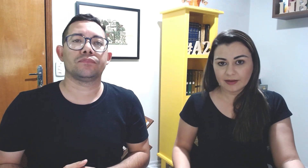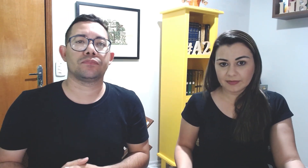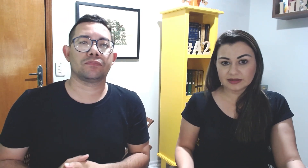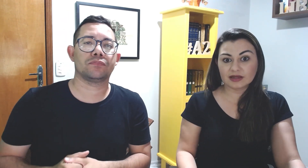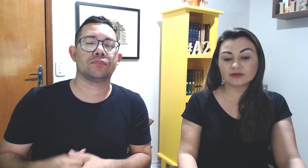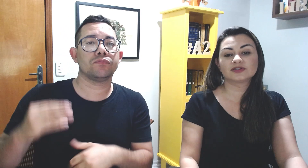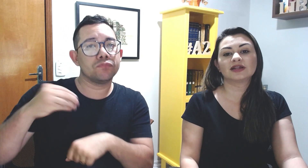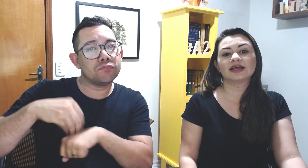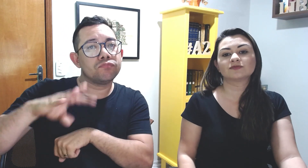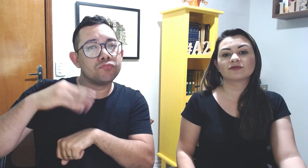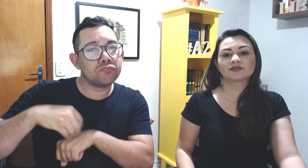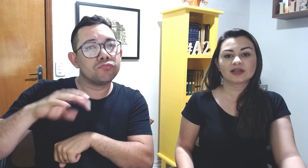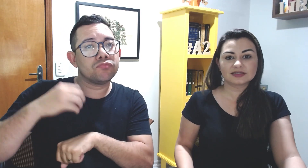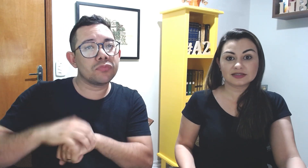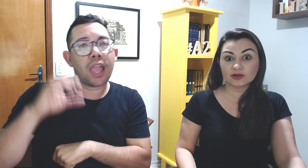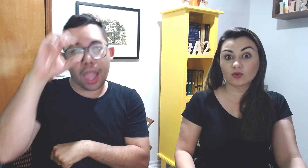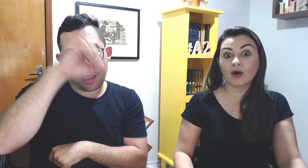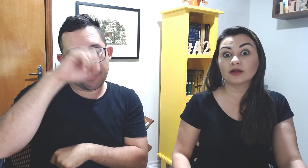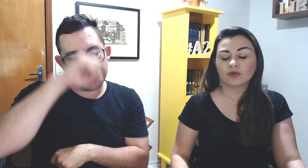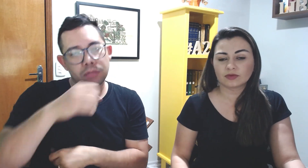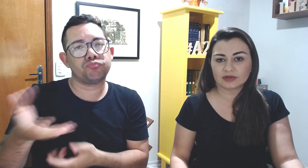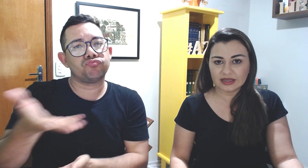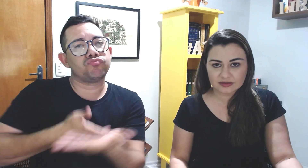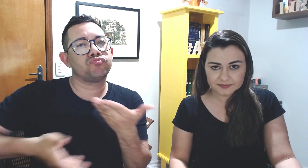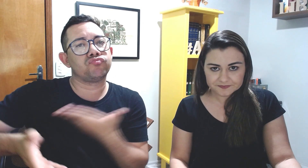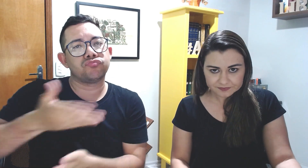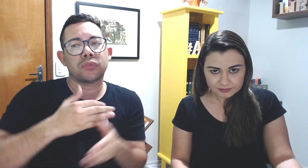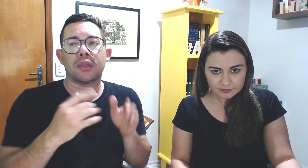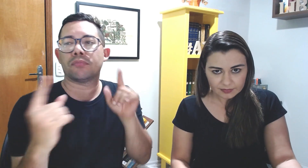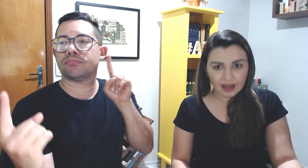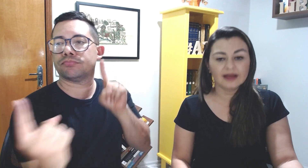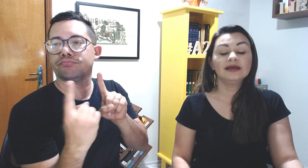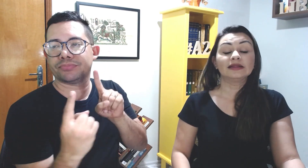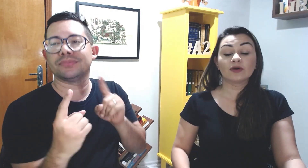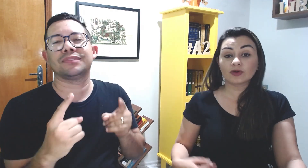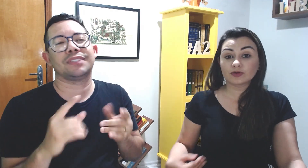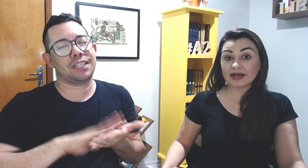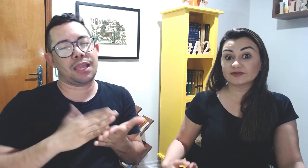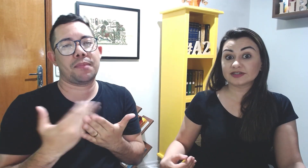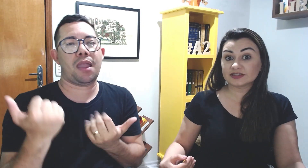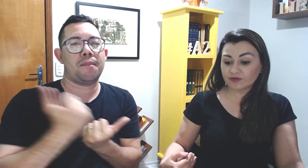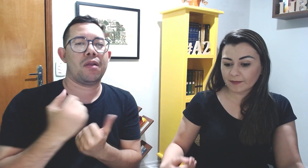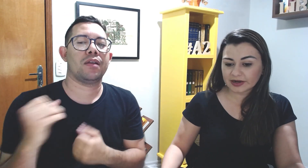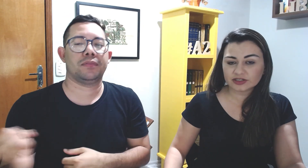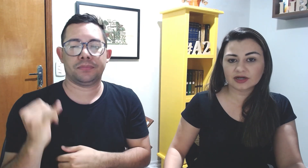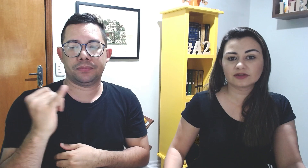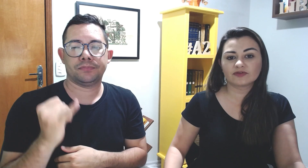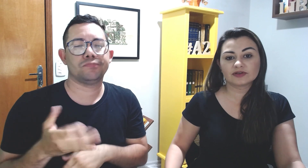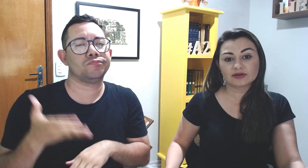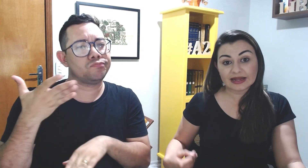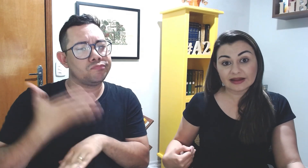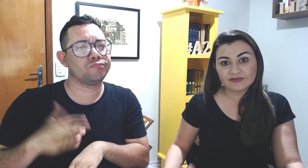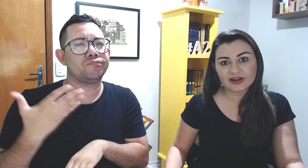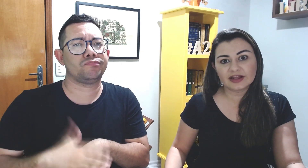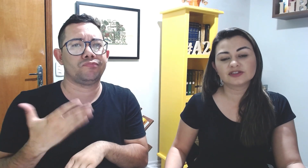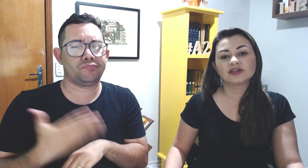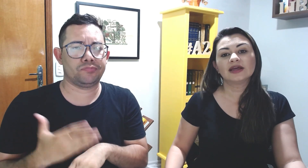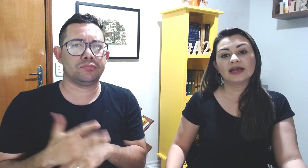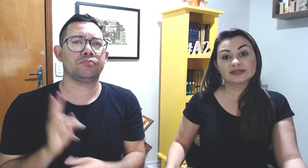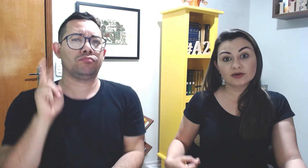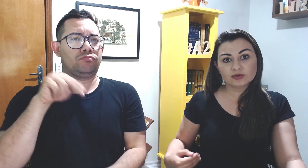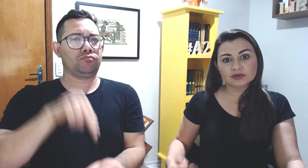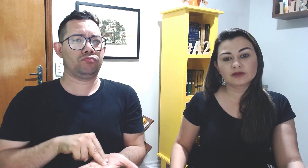ali, mandando sinais para vocês, situando o contexto. Então, quanto mais vocês vão praticando, vão indo lá na